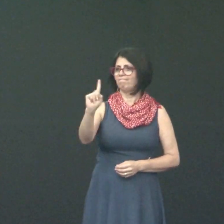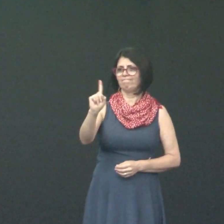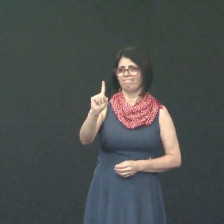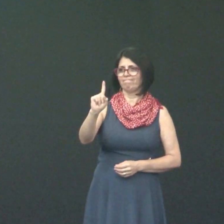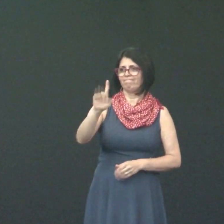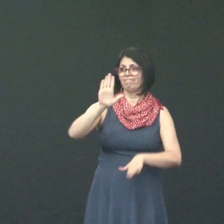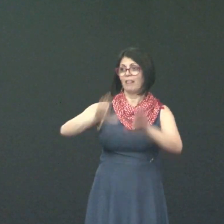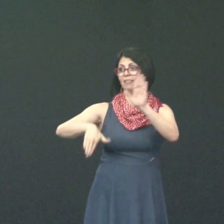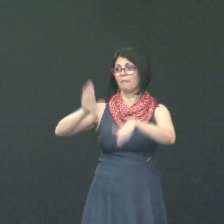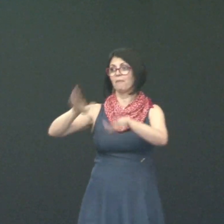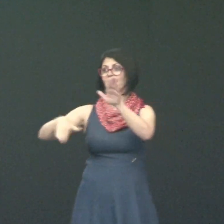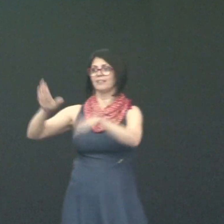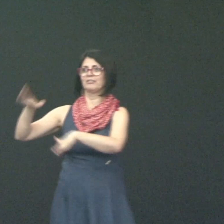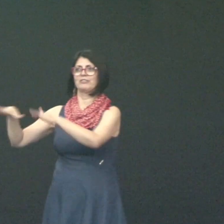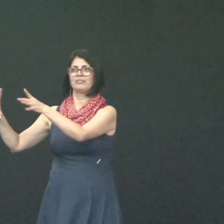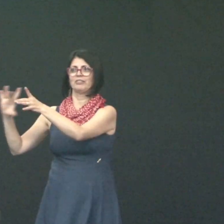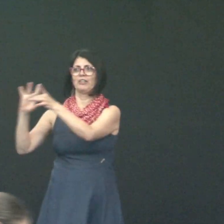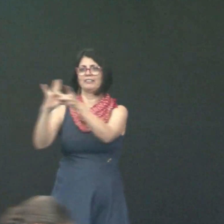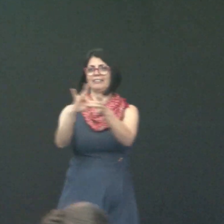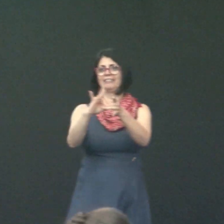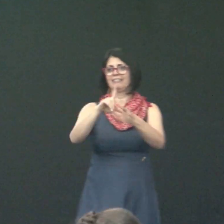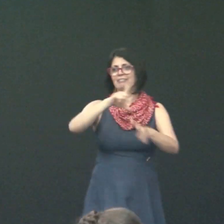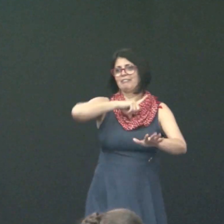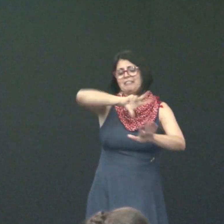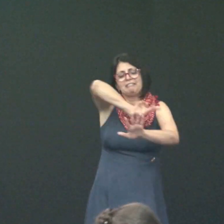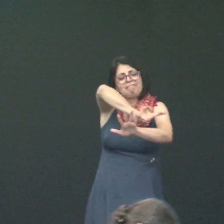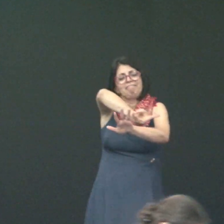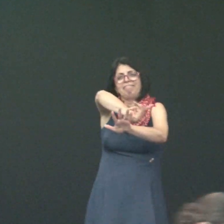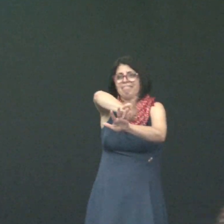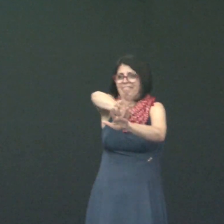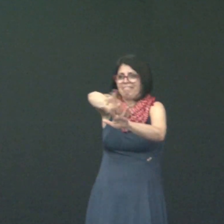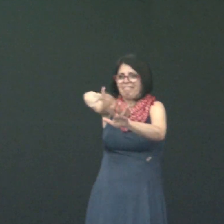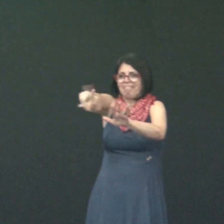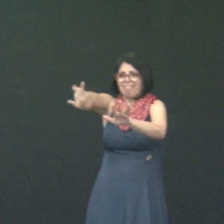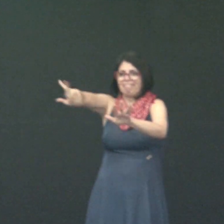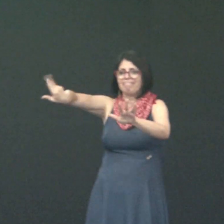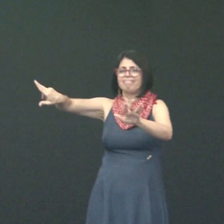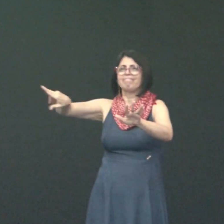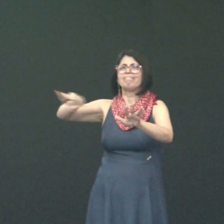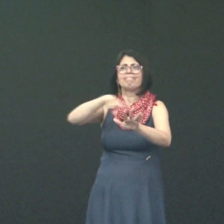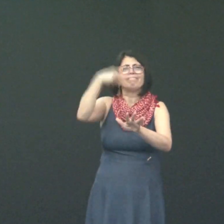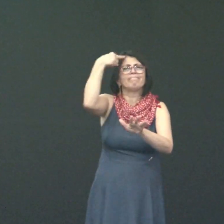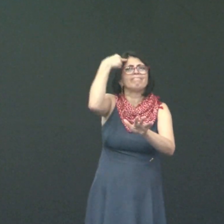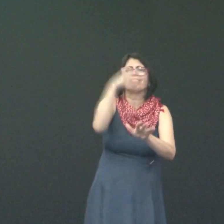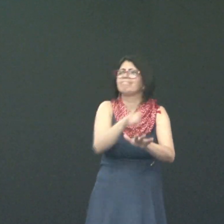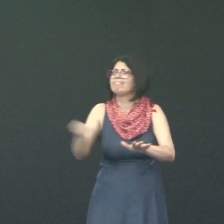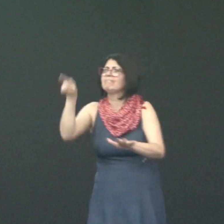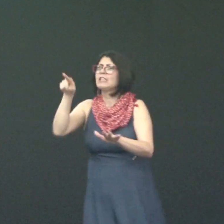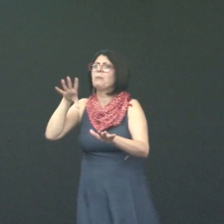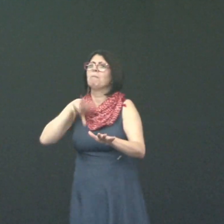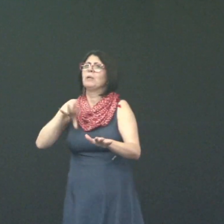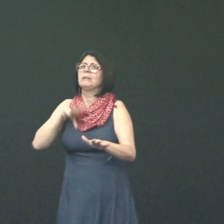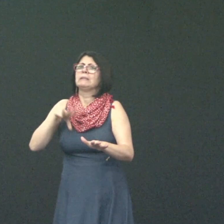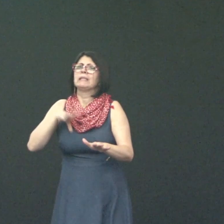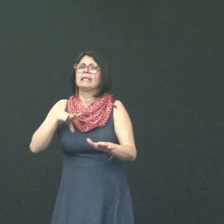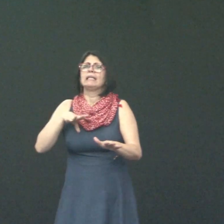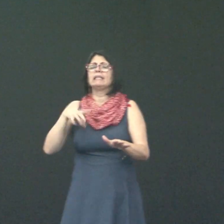passando despercebido pela comunidade de intérpretes, pelos ouvintes. mas ele tem uma